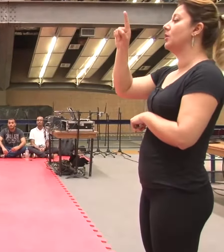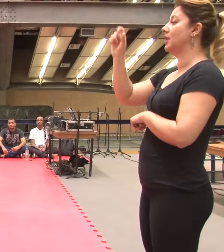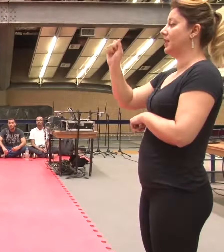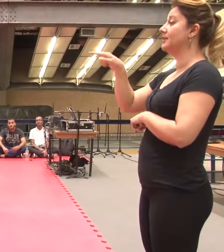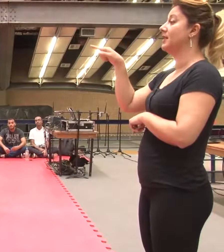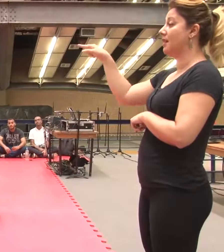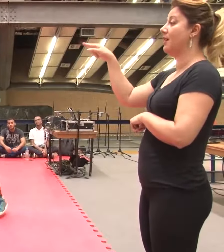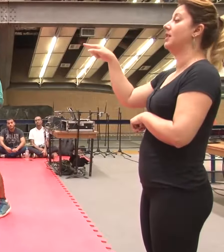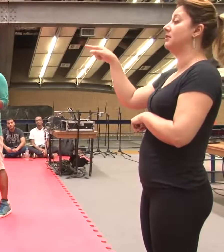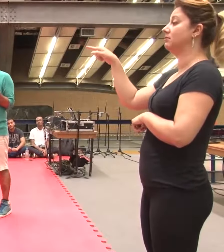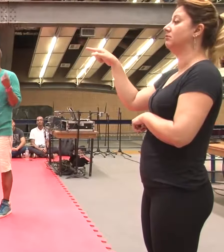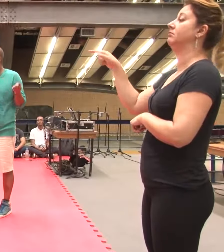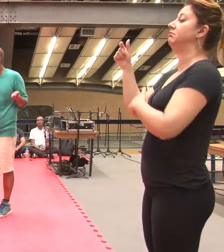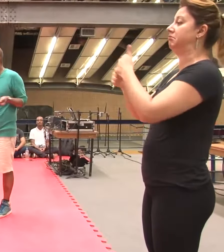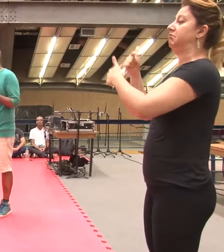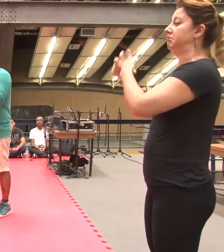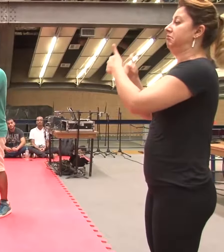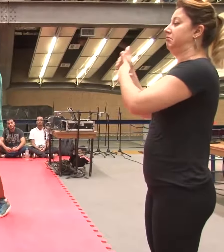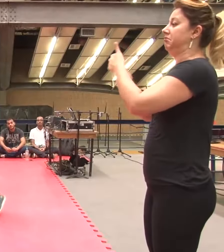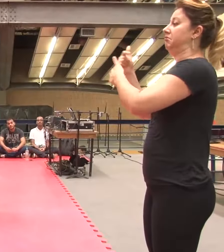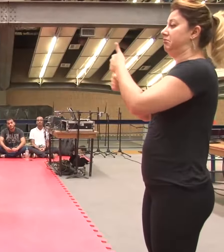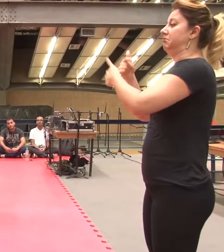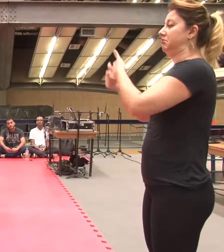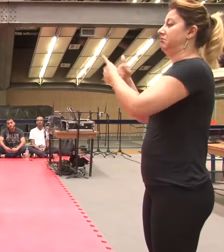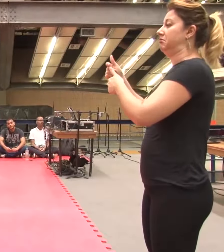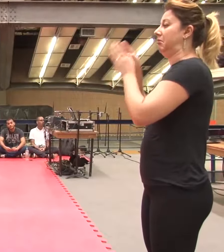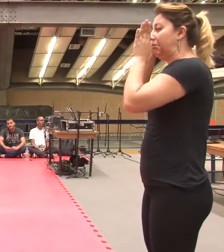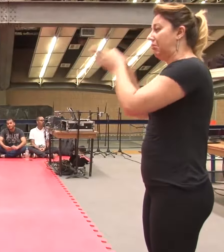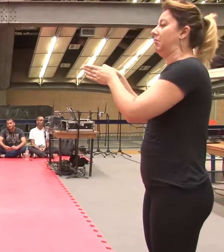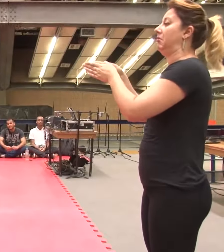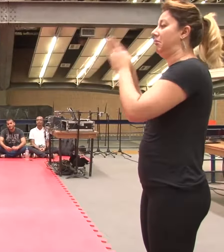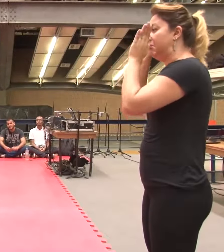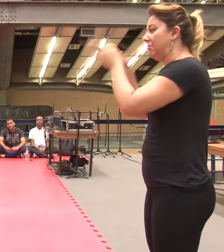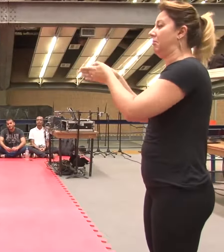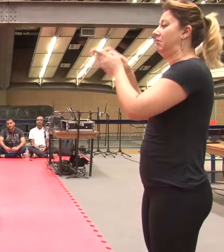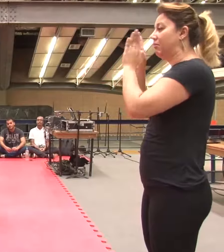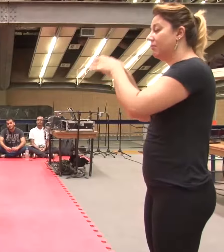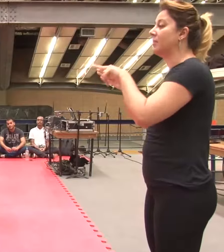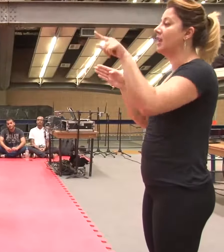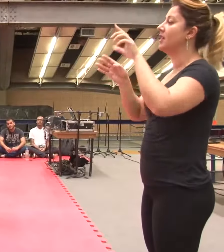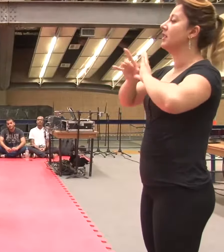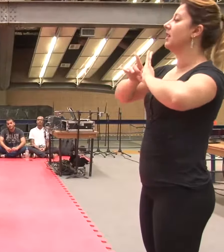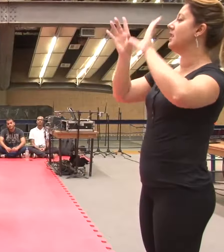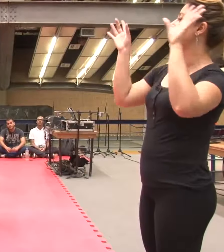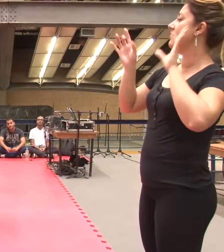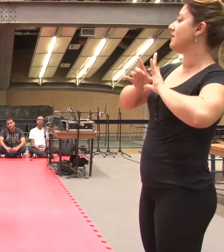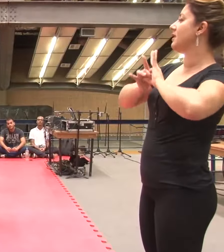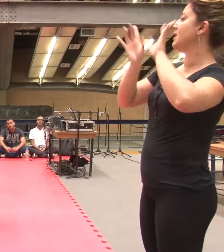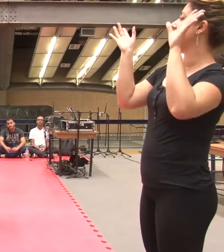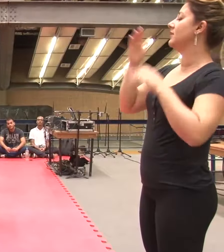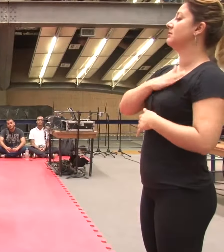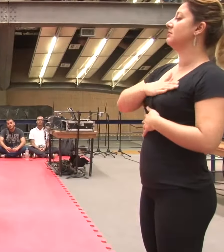de bitolada, de ser bitoleza, né? De bitolada, de restrita, né? Rita Baiana